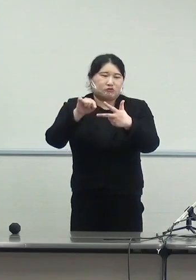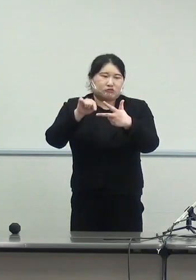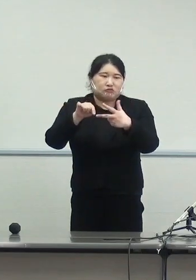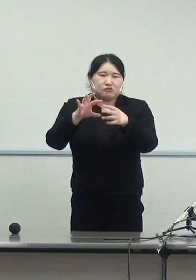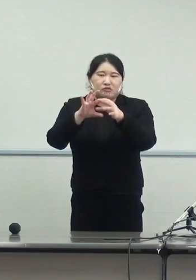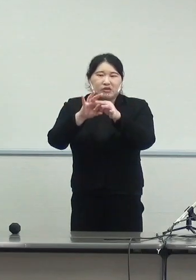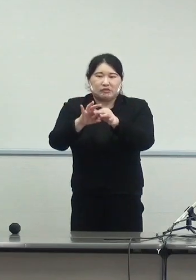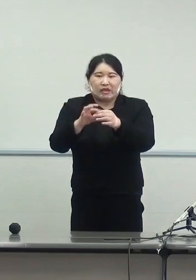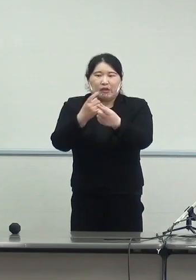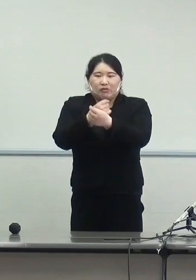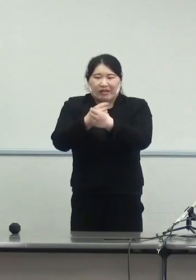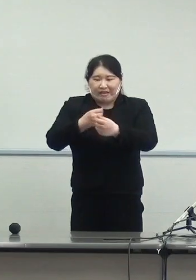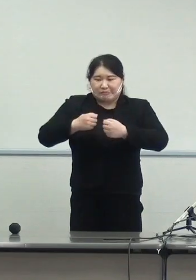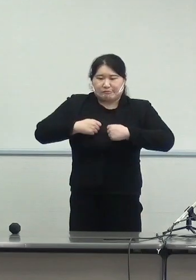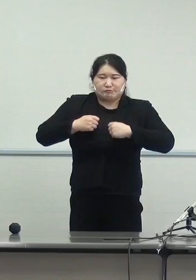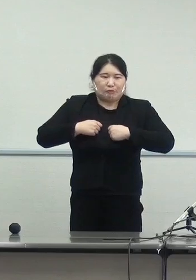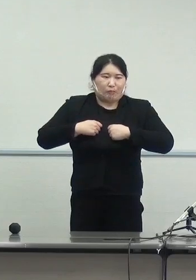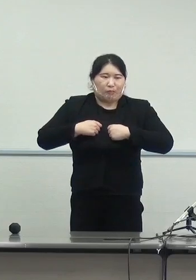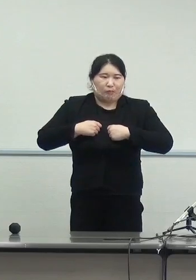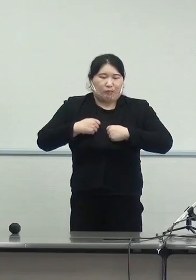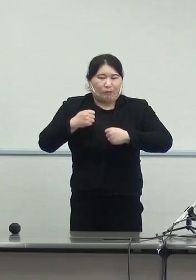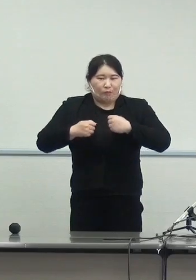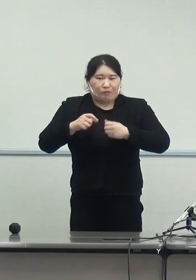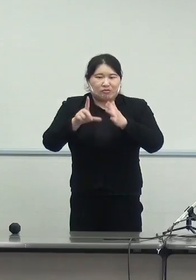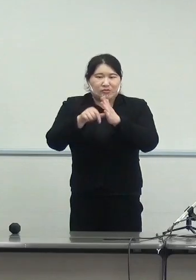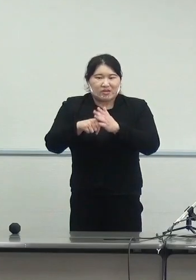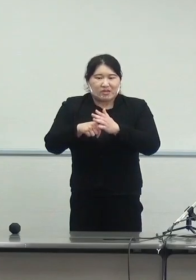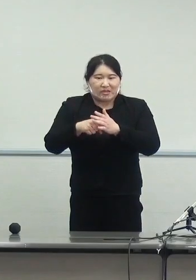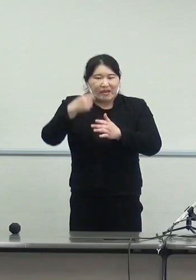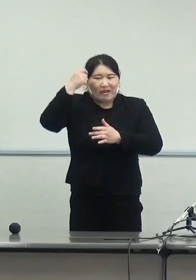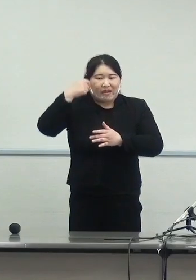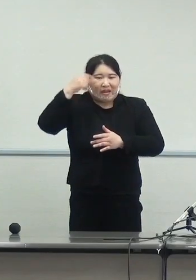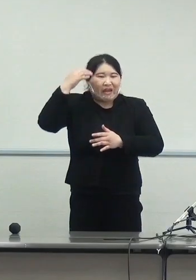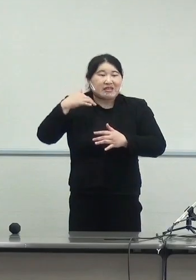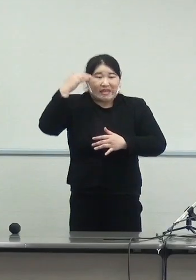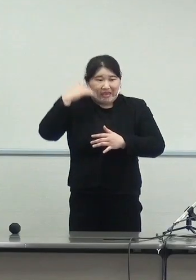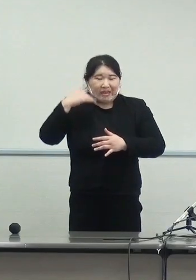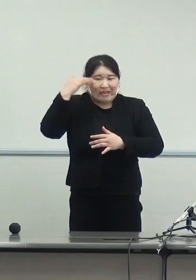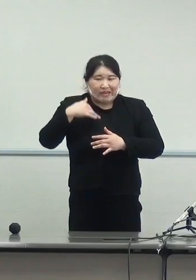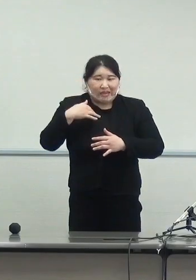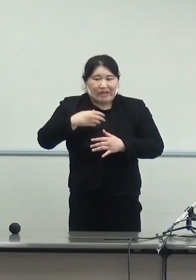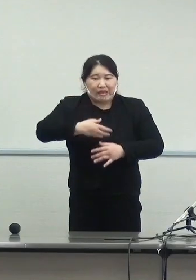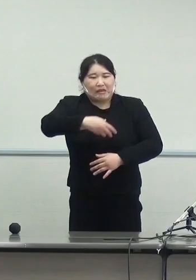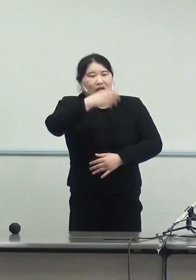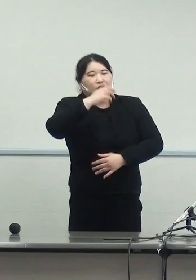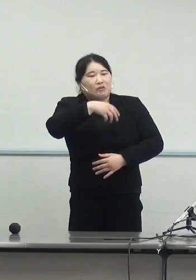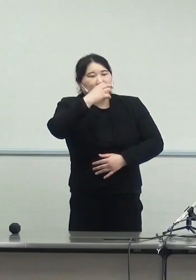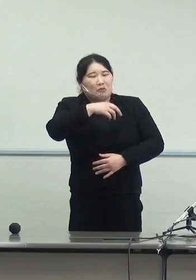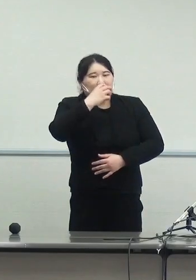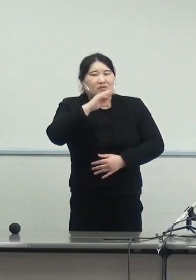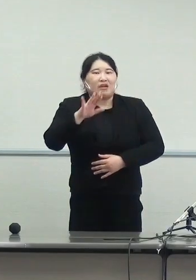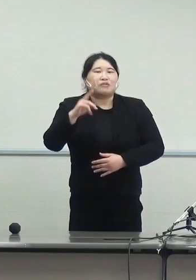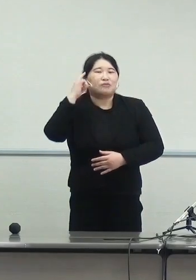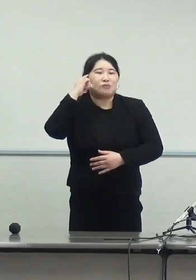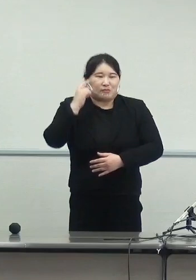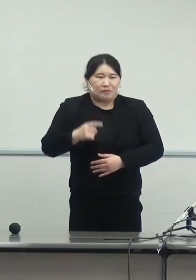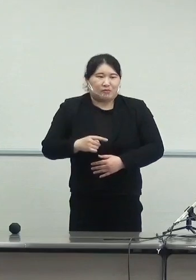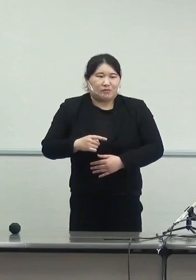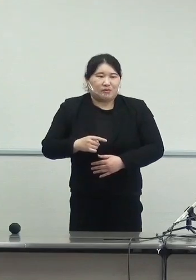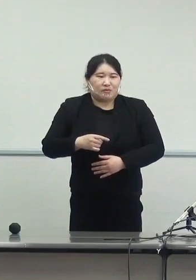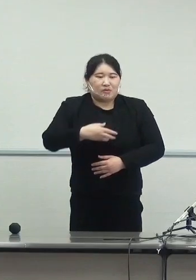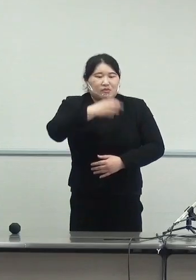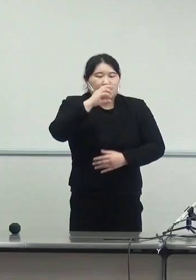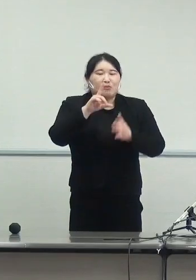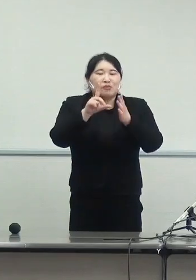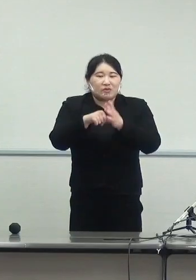いに運動する中では当然、汗もかくでしょうし、お水、給水等もあると思います。給水の時にまではマスク